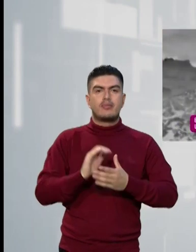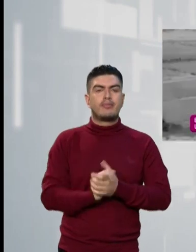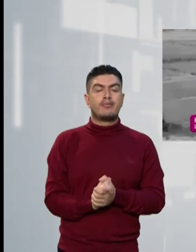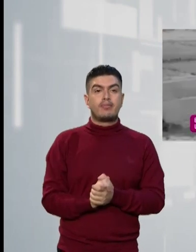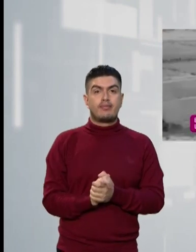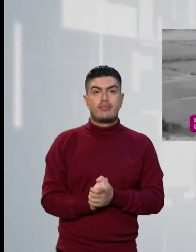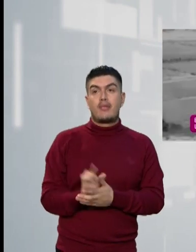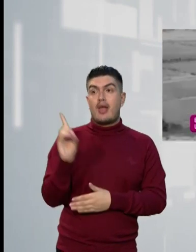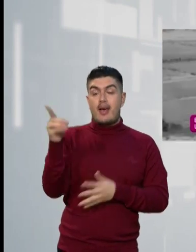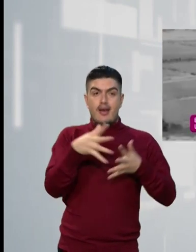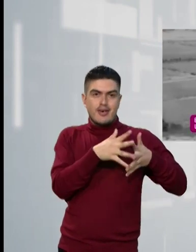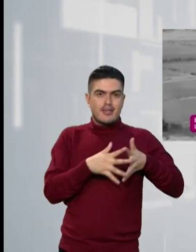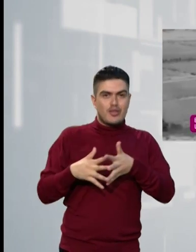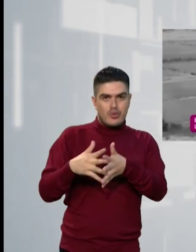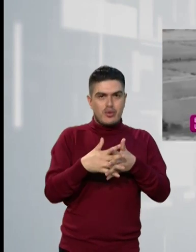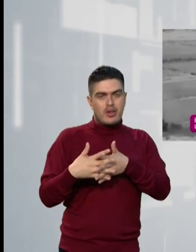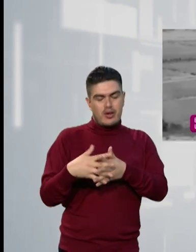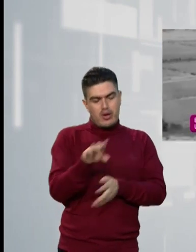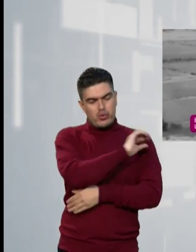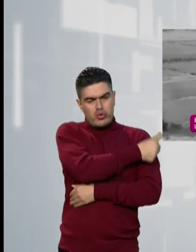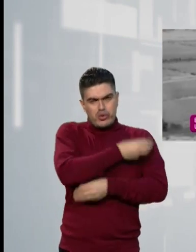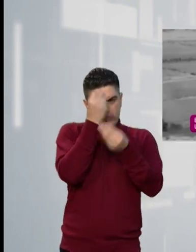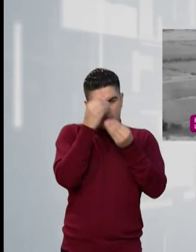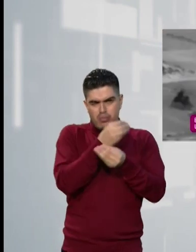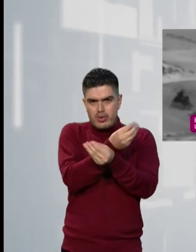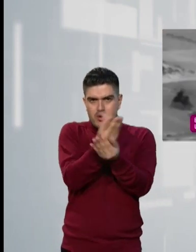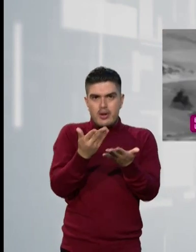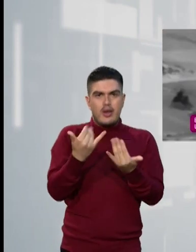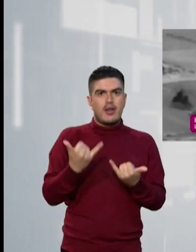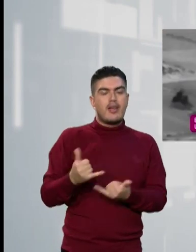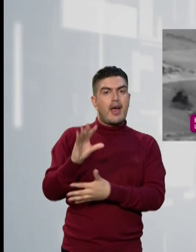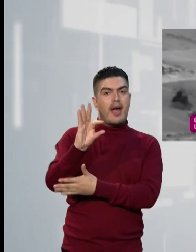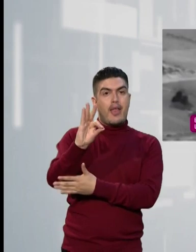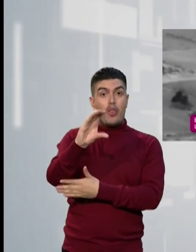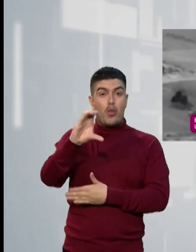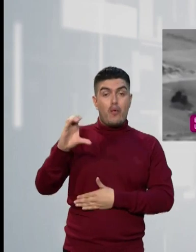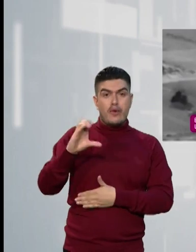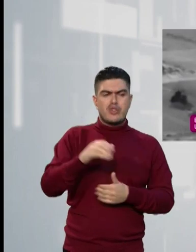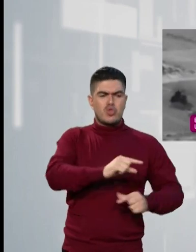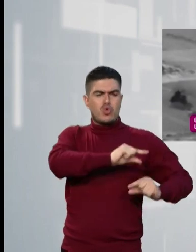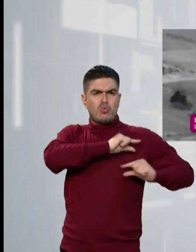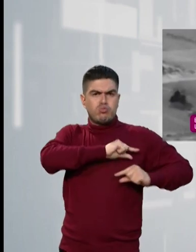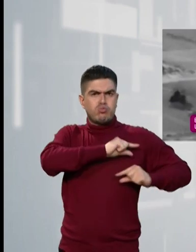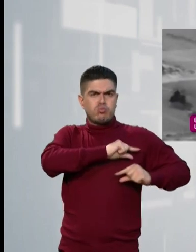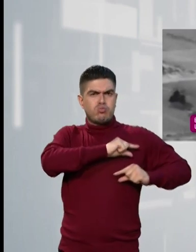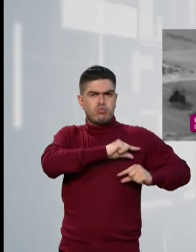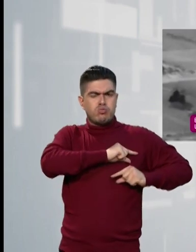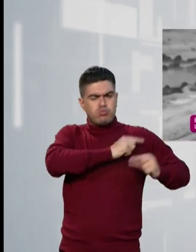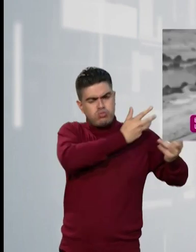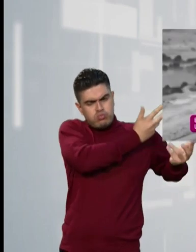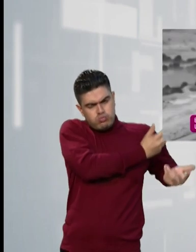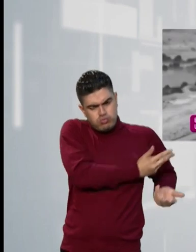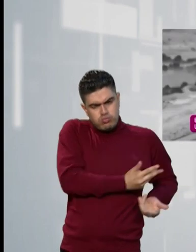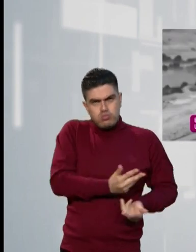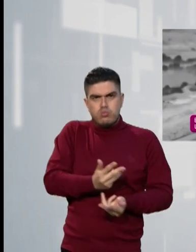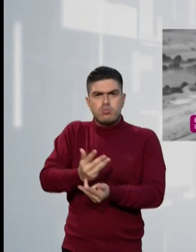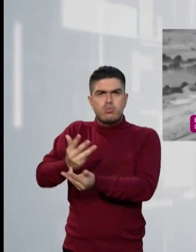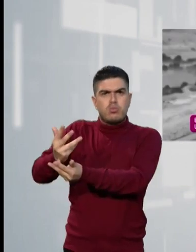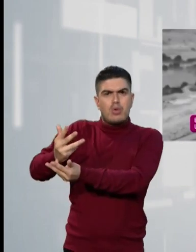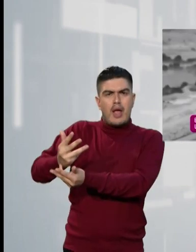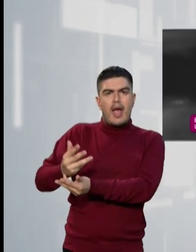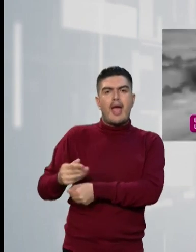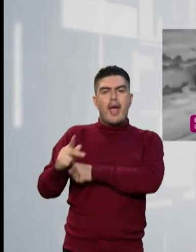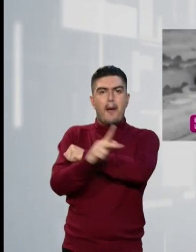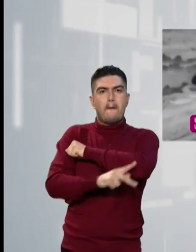pentágono indicó este jueves que ha movilizado a 900 efectivos en Oriente medio para evitar una escalada Regional del conflicto